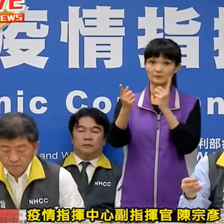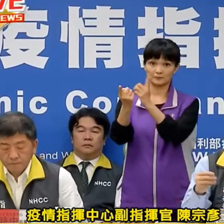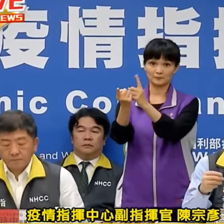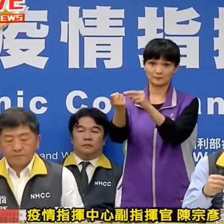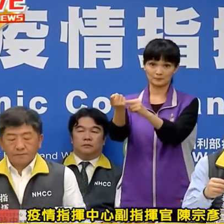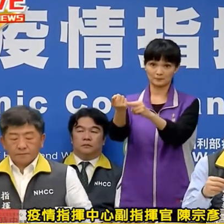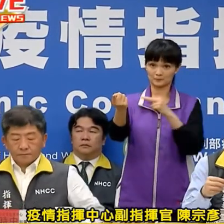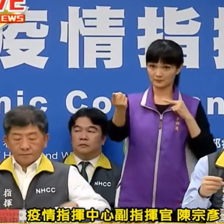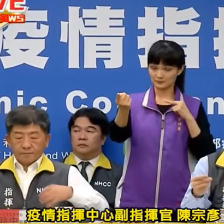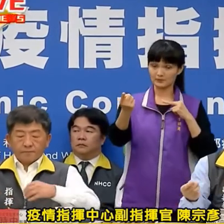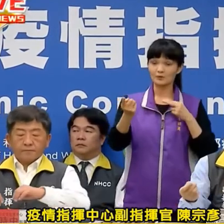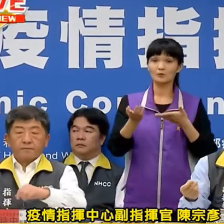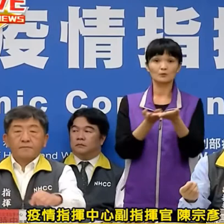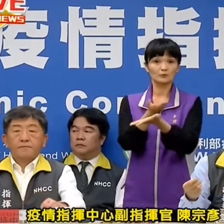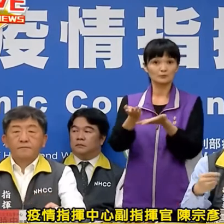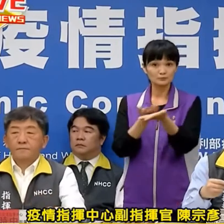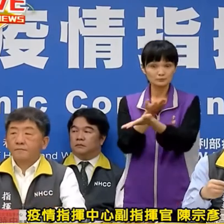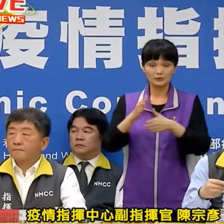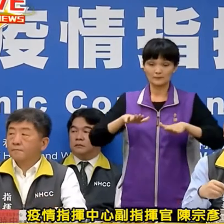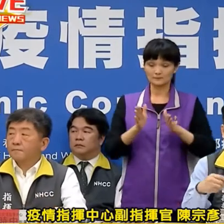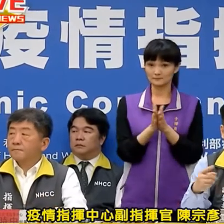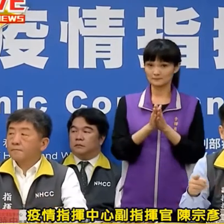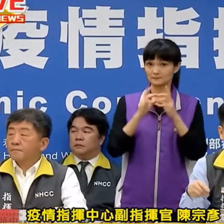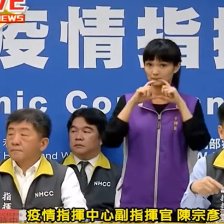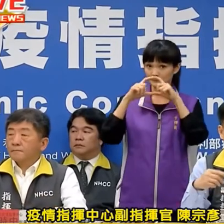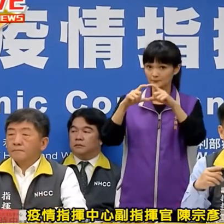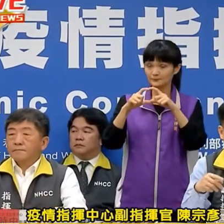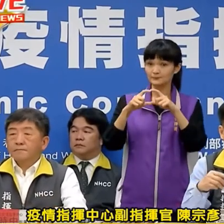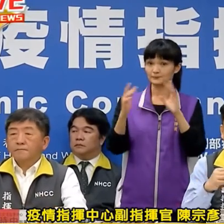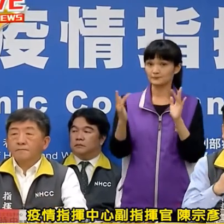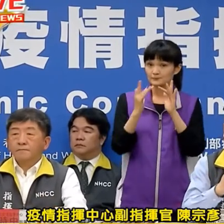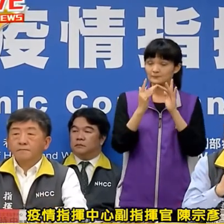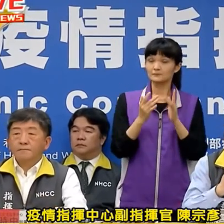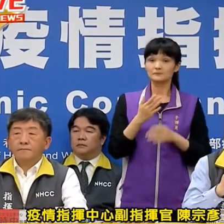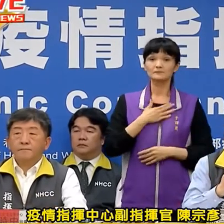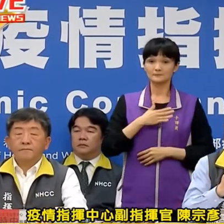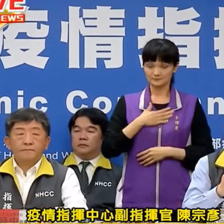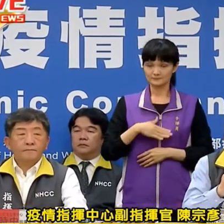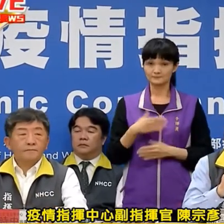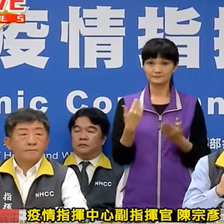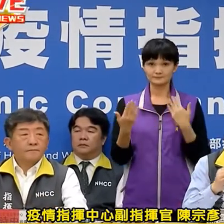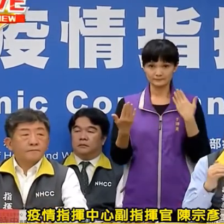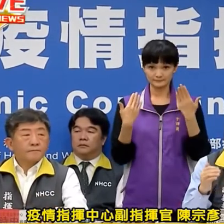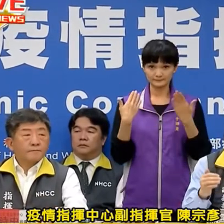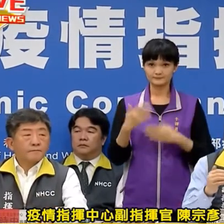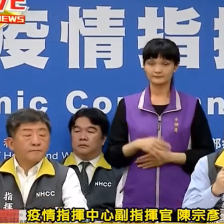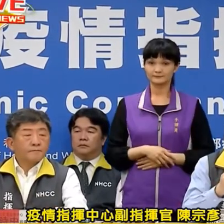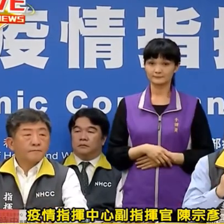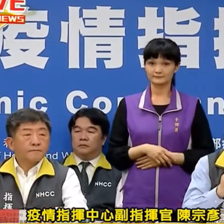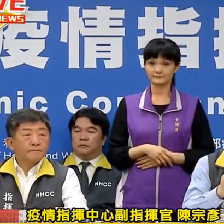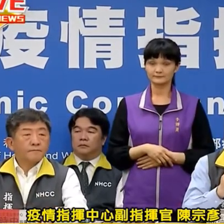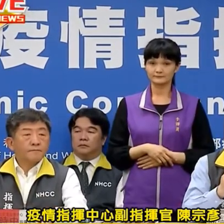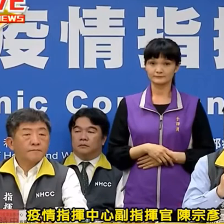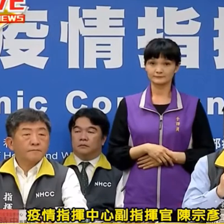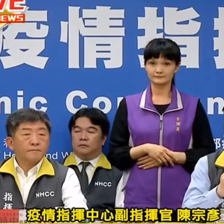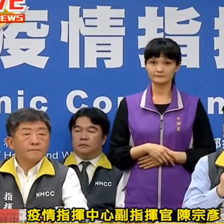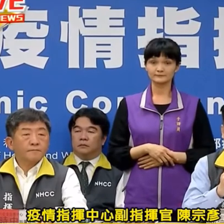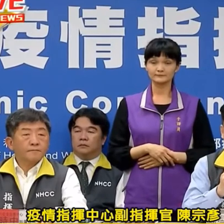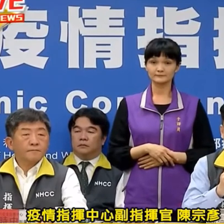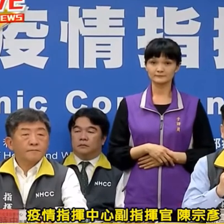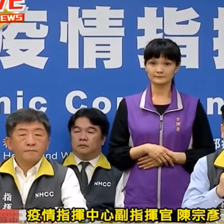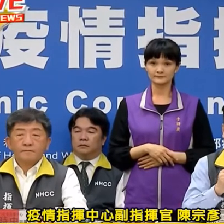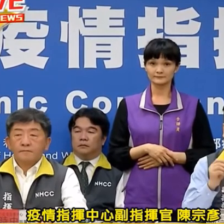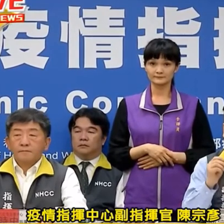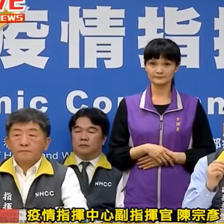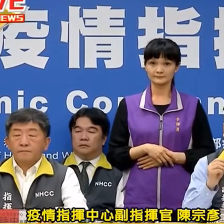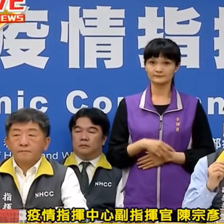事者可以去做回复，那这样子也可以去减低这样的一个不必要的困扰。那实